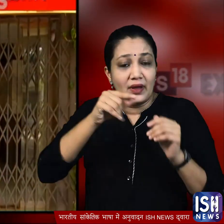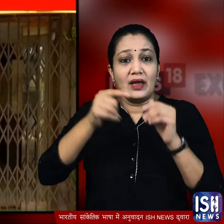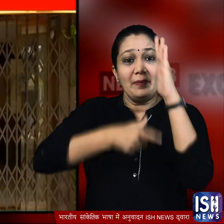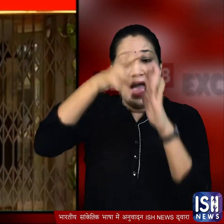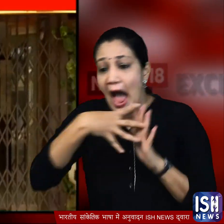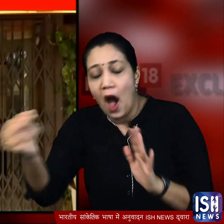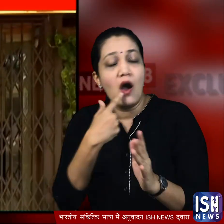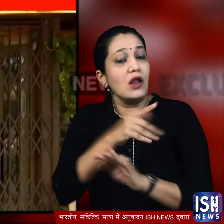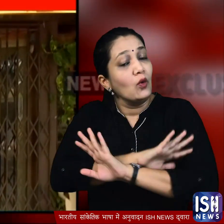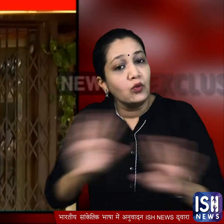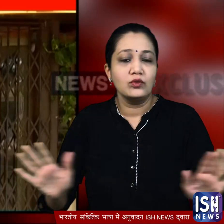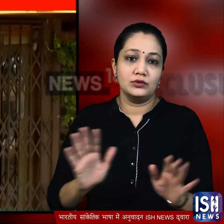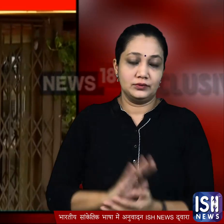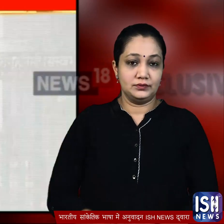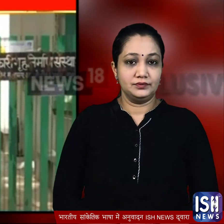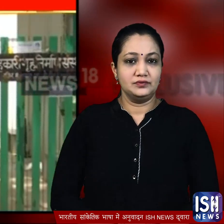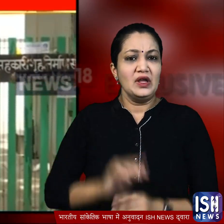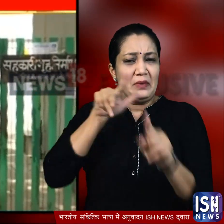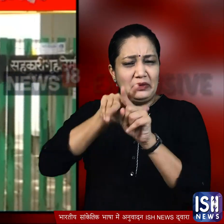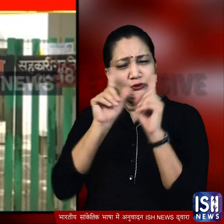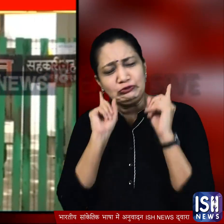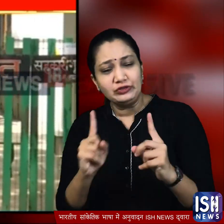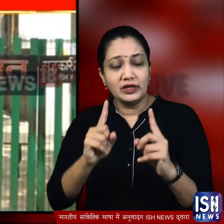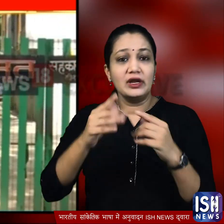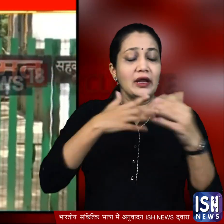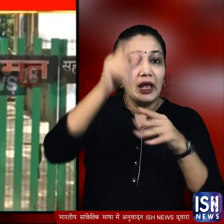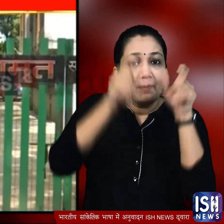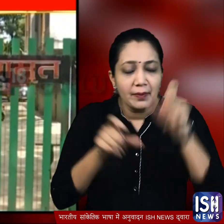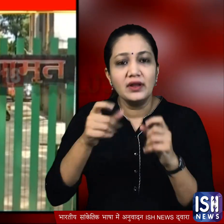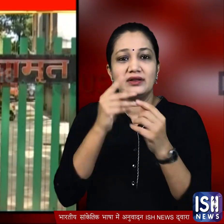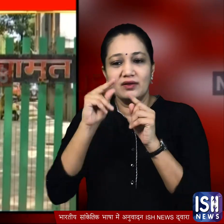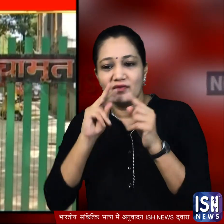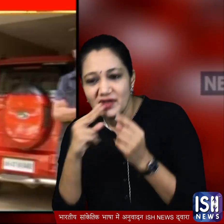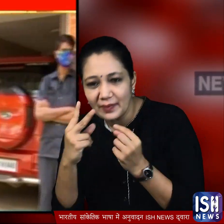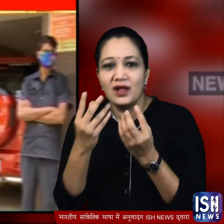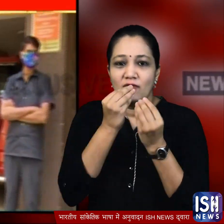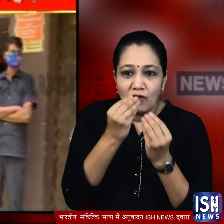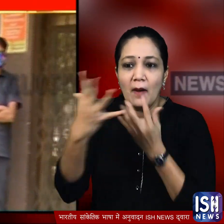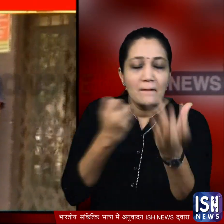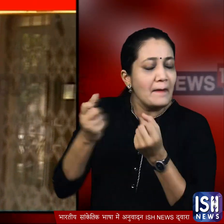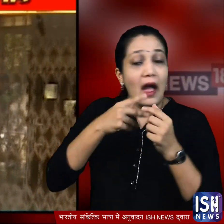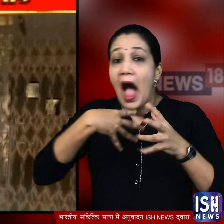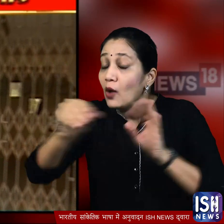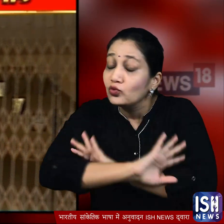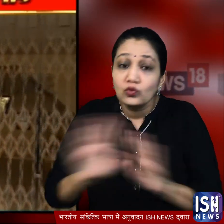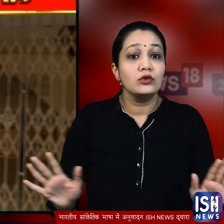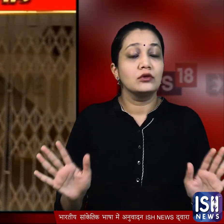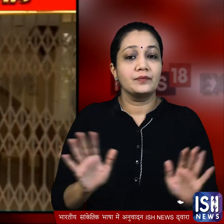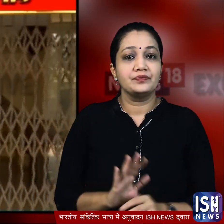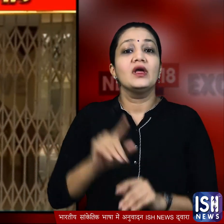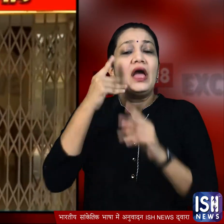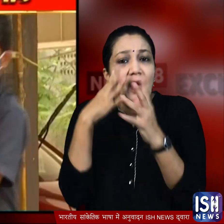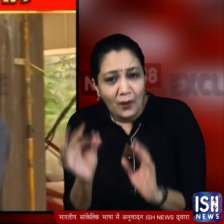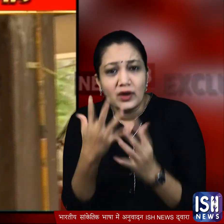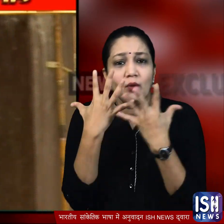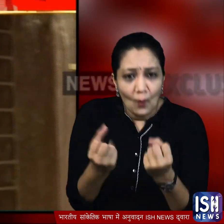बिल्डिंग से बाहर निकलने की अनुमति नहीं है। बीएमसी ने सख्ती इतनी बढ़ा दी कि वहां रहने वाले लोगों को सामान खरीदने के लिए बाहर आने की भी इजाजत